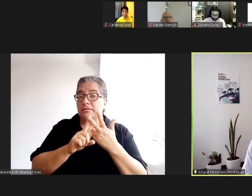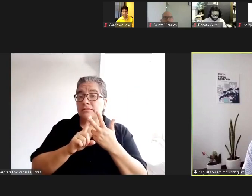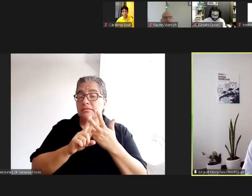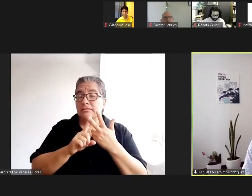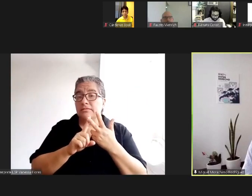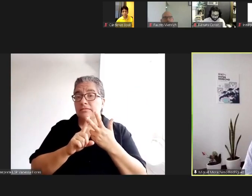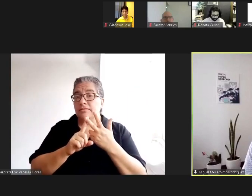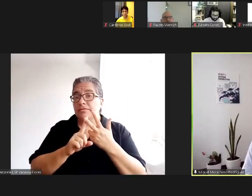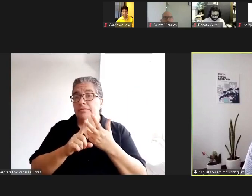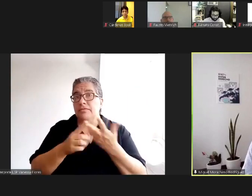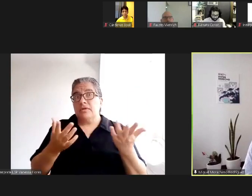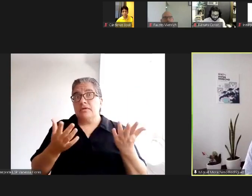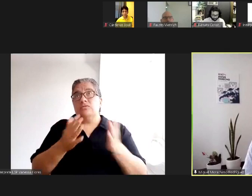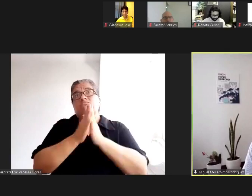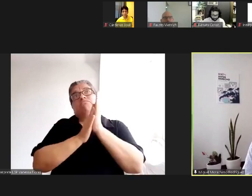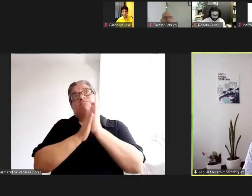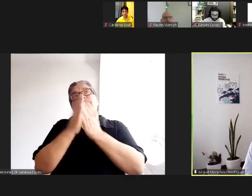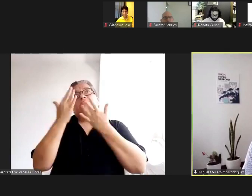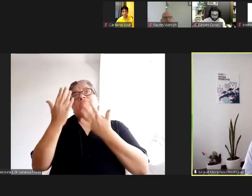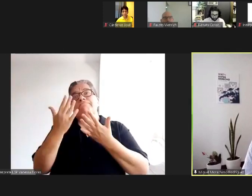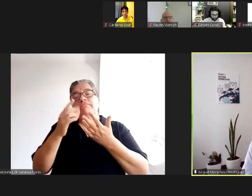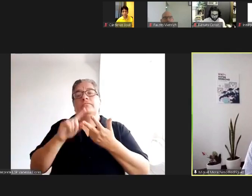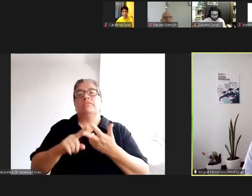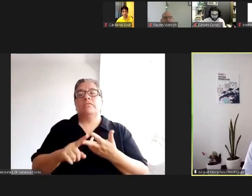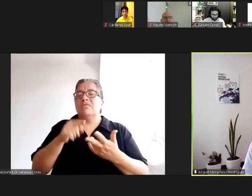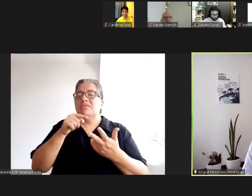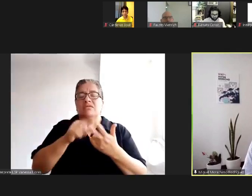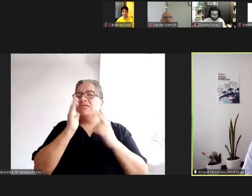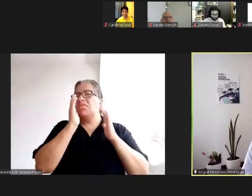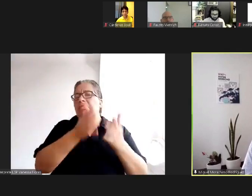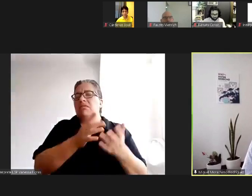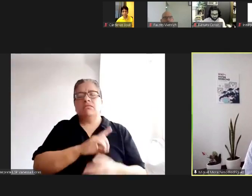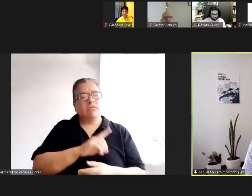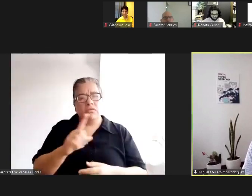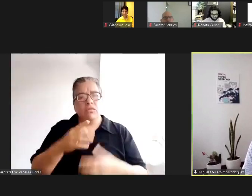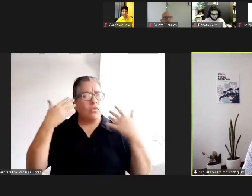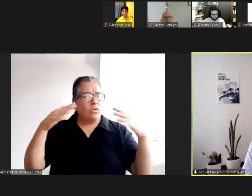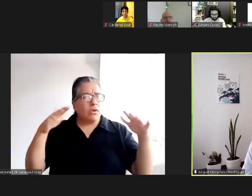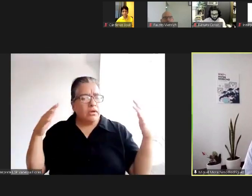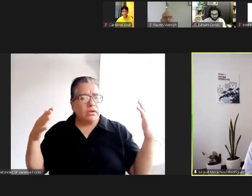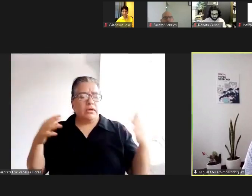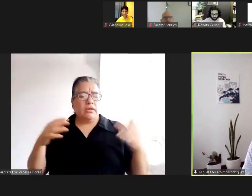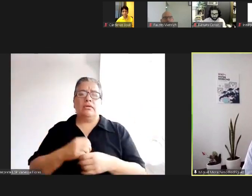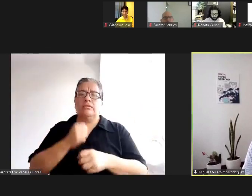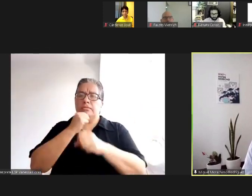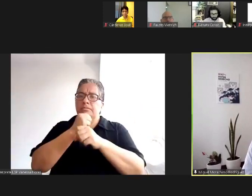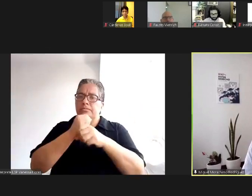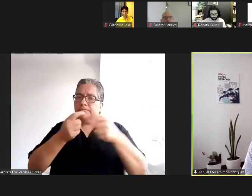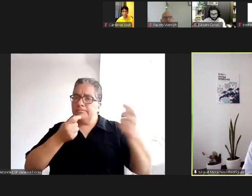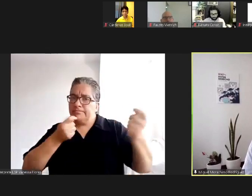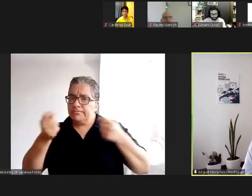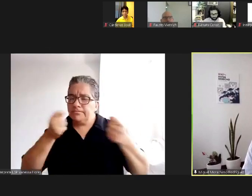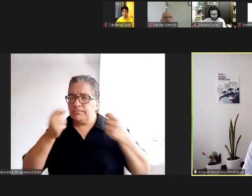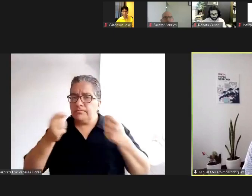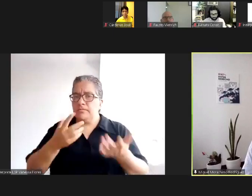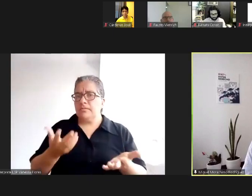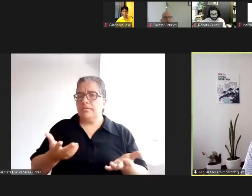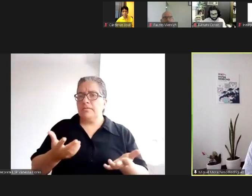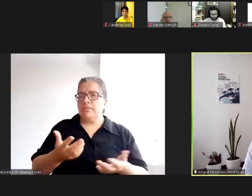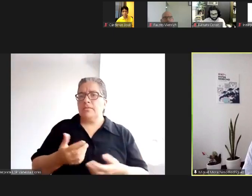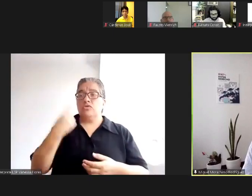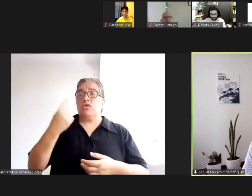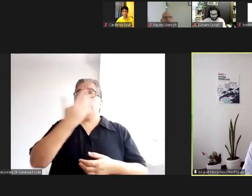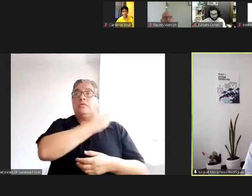las cosas no solo no deberían ser así, sino que como cualquier sistema vivo, no solamente depende de que el Estado cambie